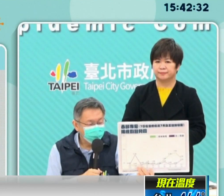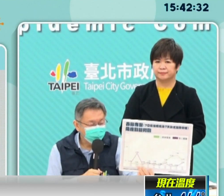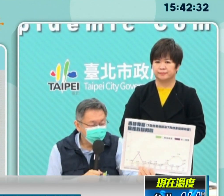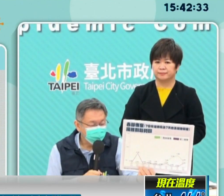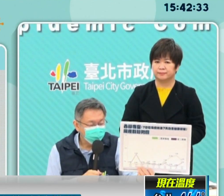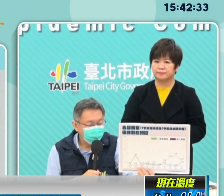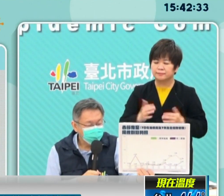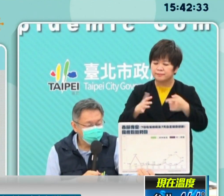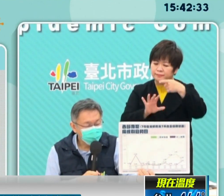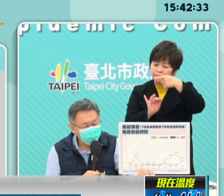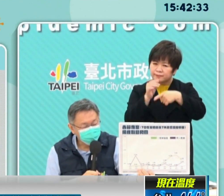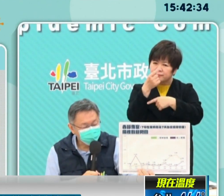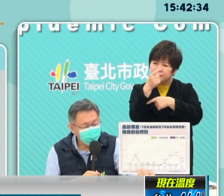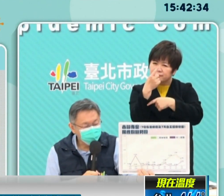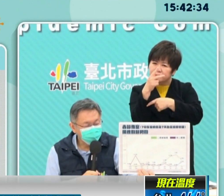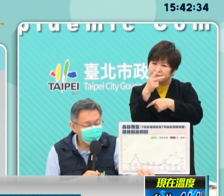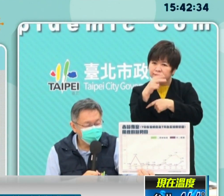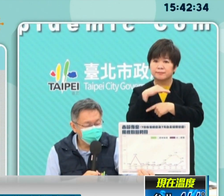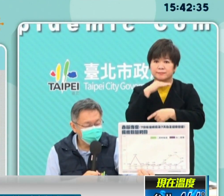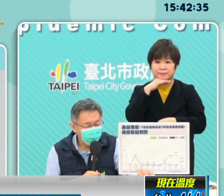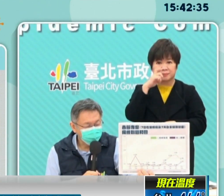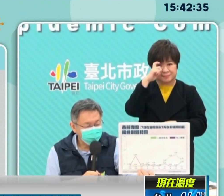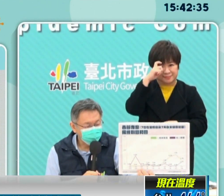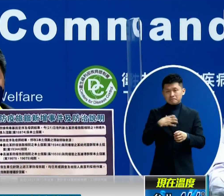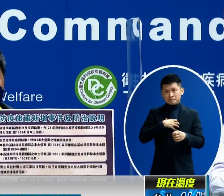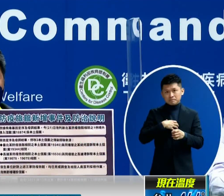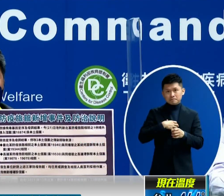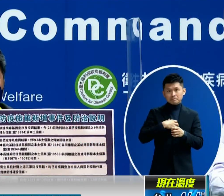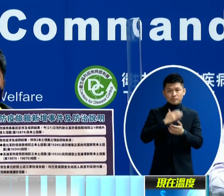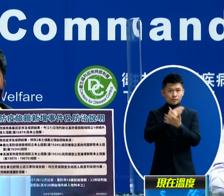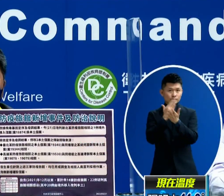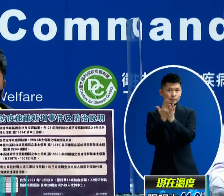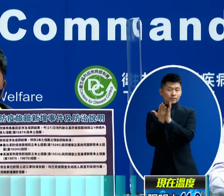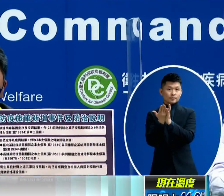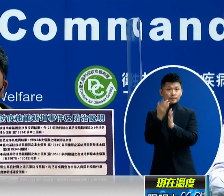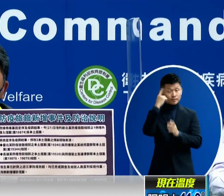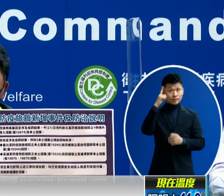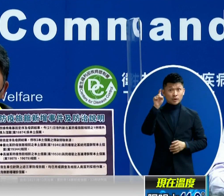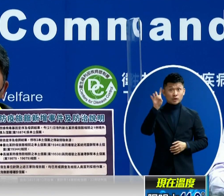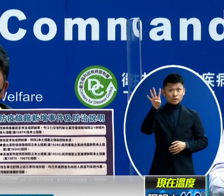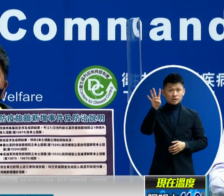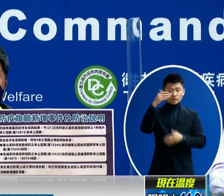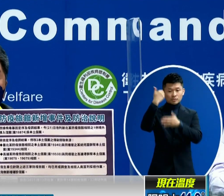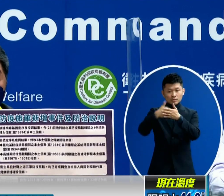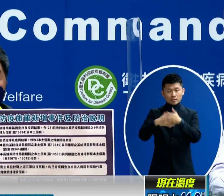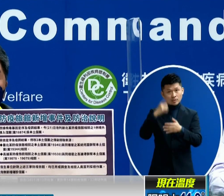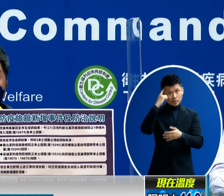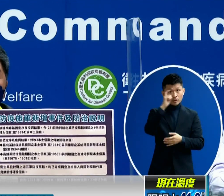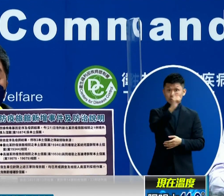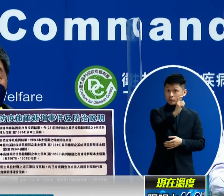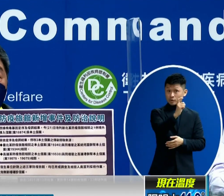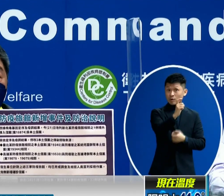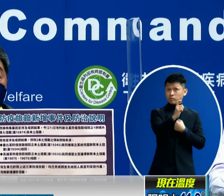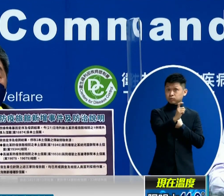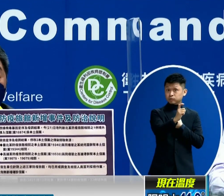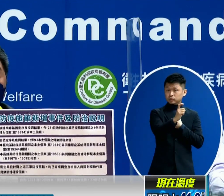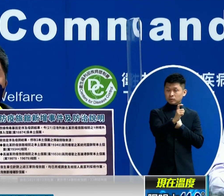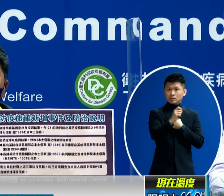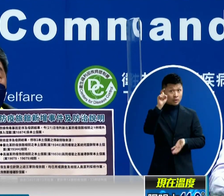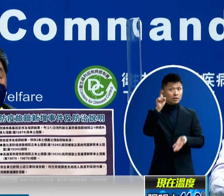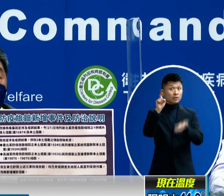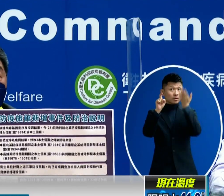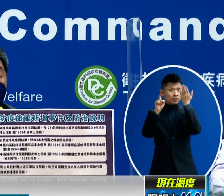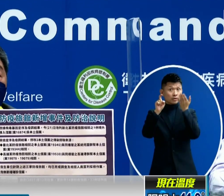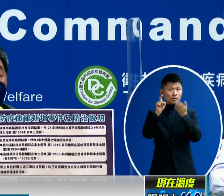有1-2%的他是在10天之后才被发现。 14天降到10天，那是有我们这相关本土的科学证